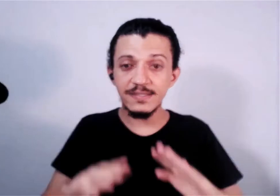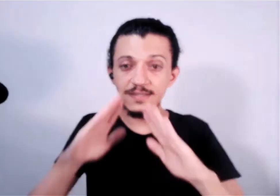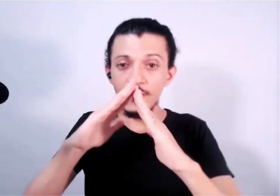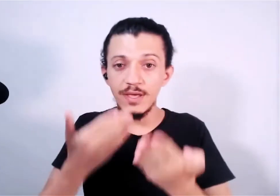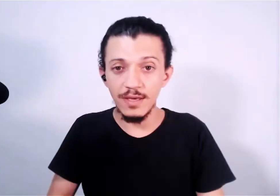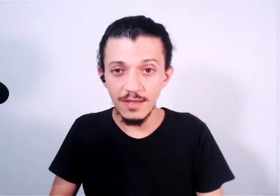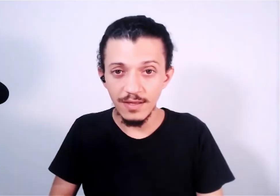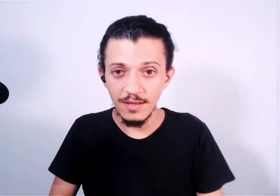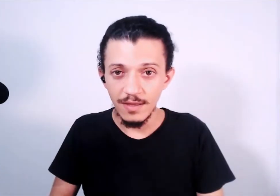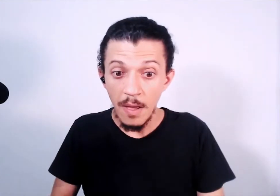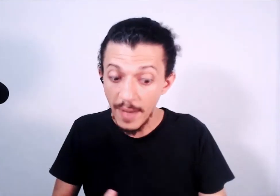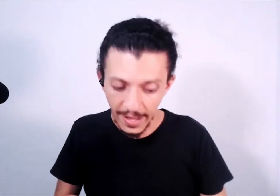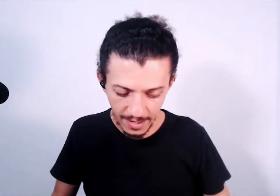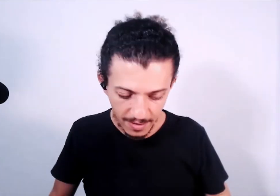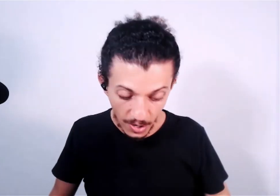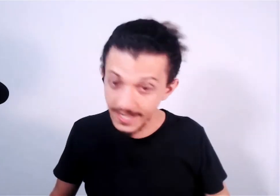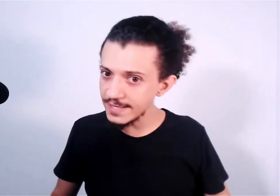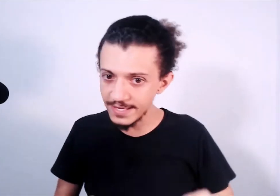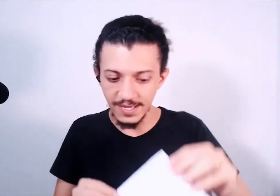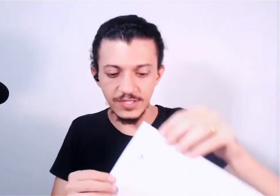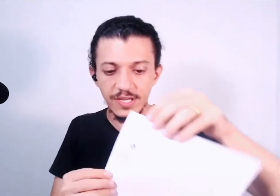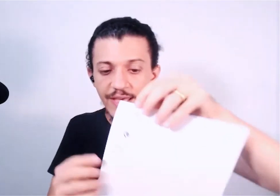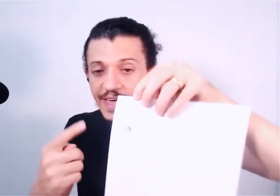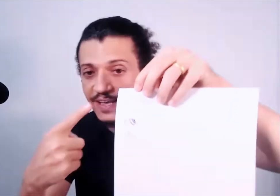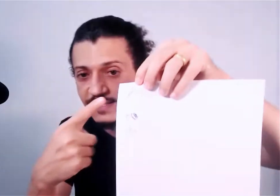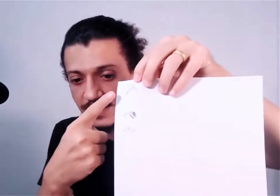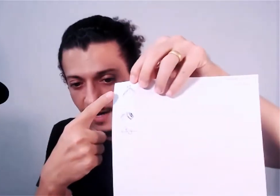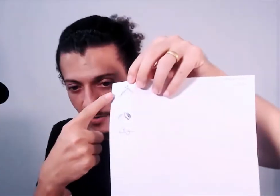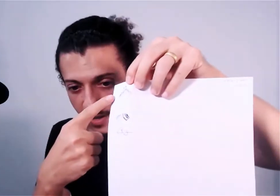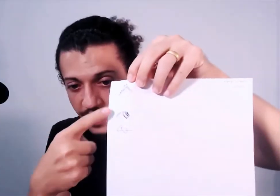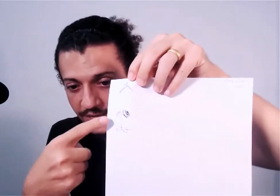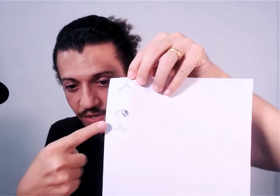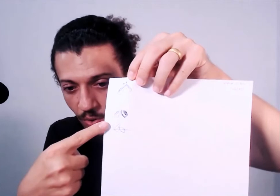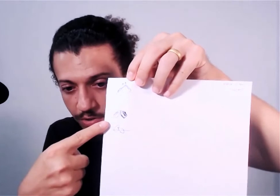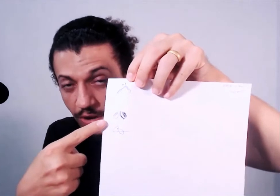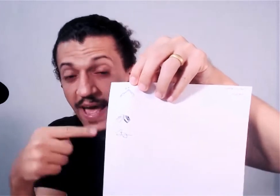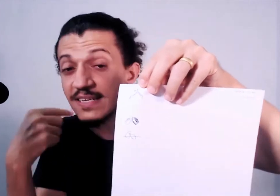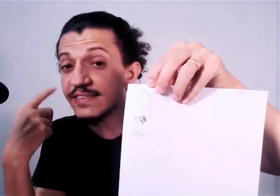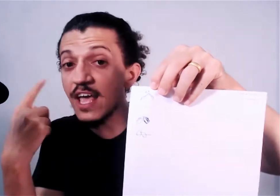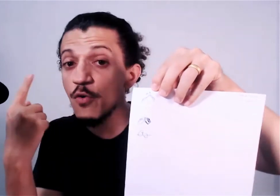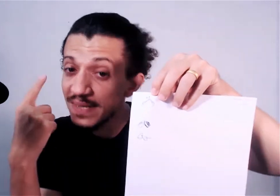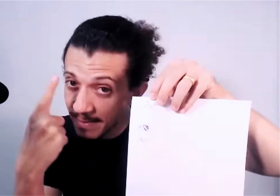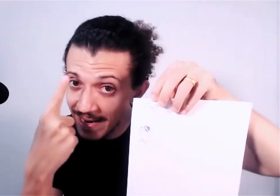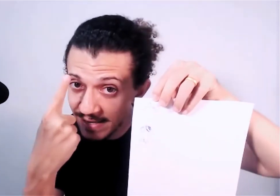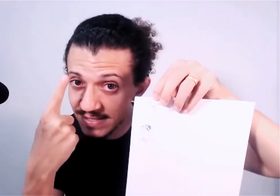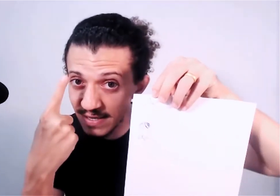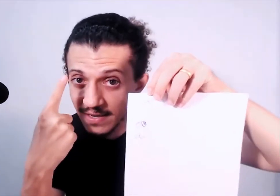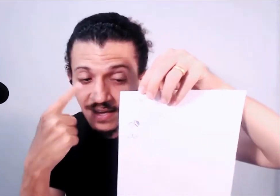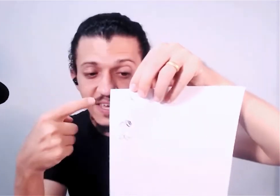sinal aqui. Espera aí, olha que interessante. Esse sinal e esse outro, eles têm uma semelhança, que